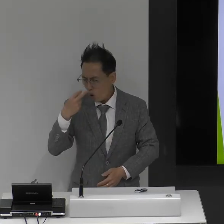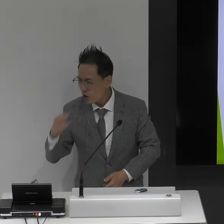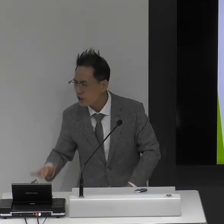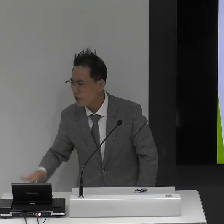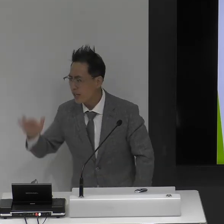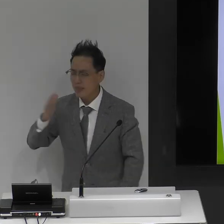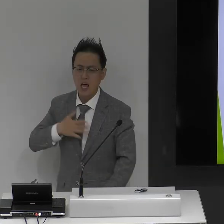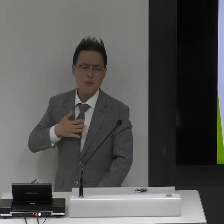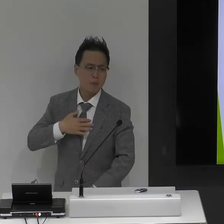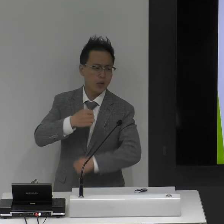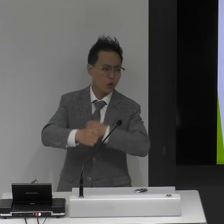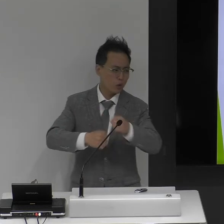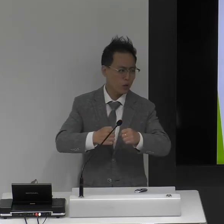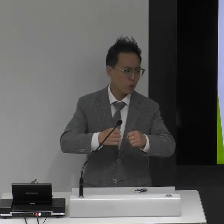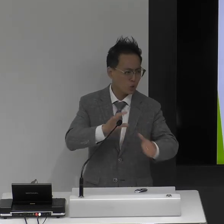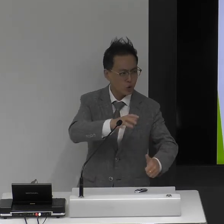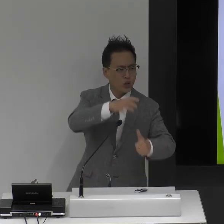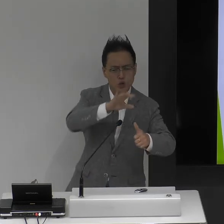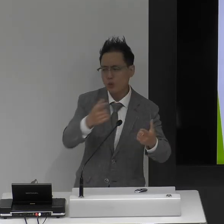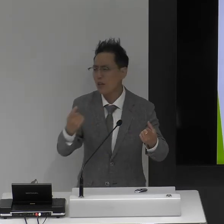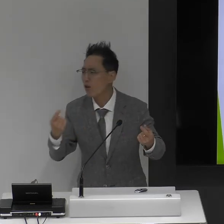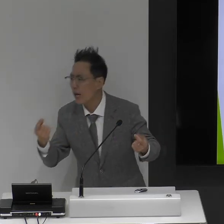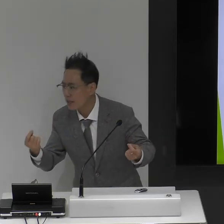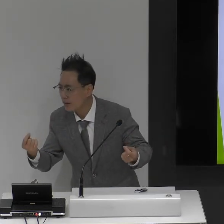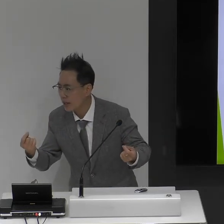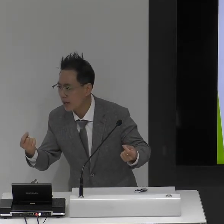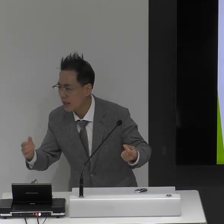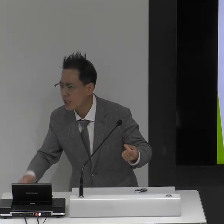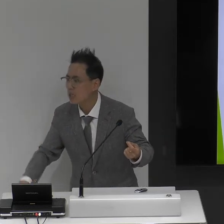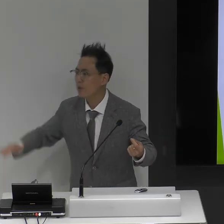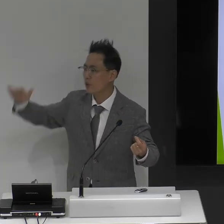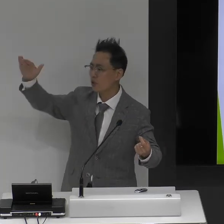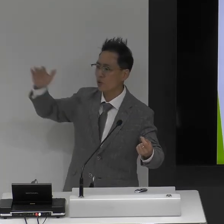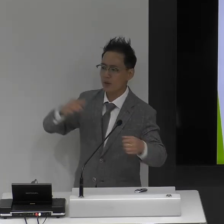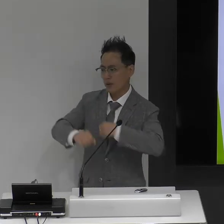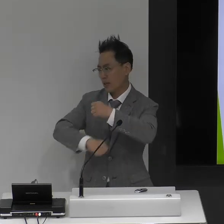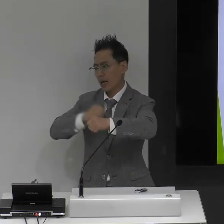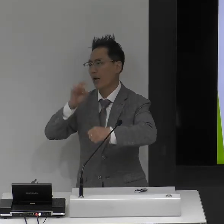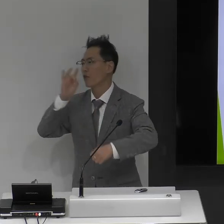어렸을 땐 내 마음대로 그래도 조정이 좀 되는 것 같은데 크면 클수록 안 되잖아요.